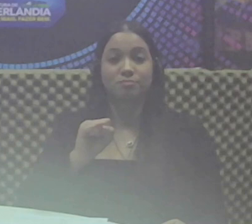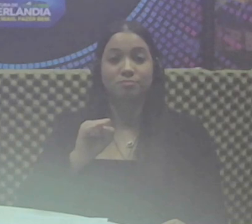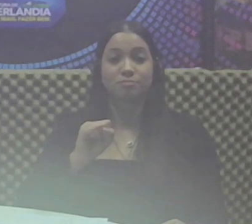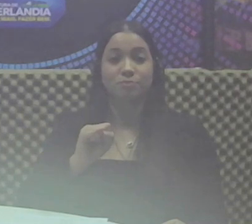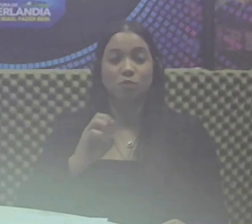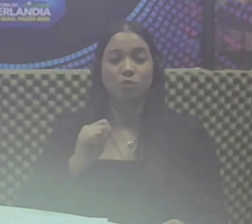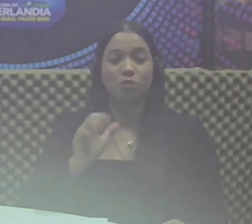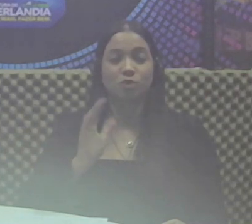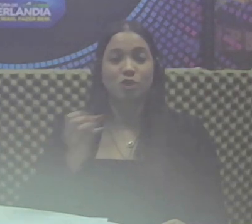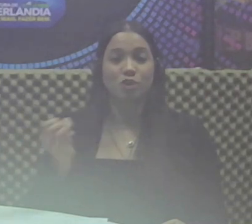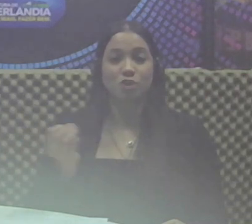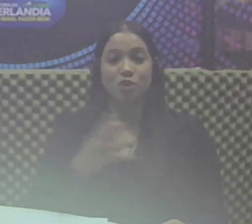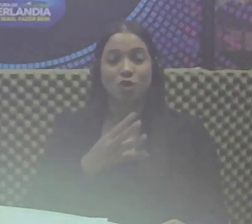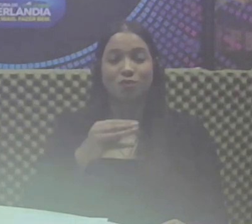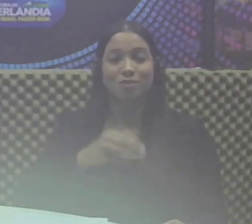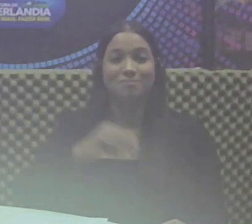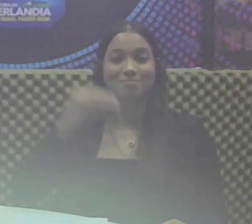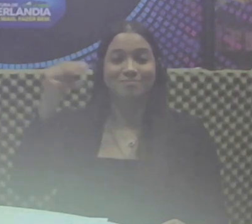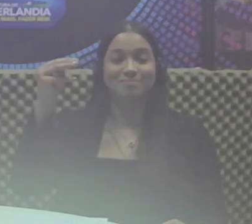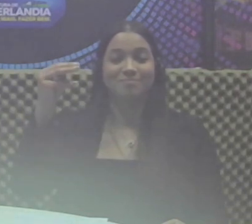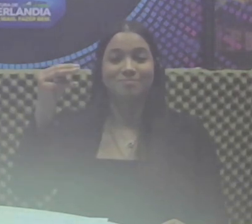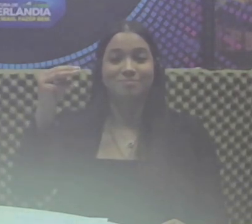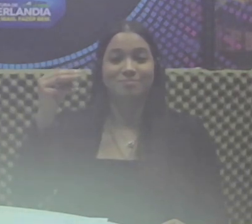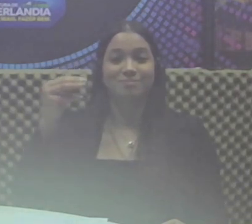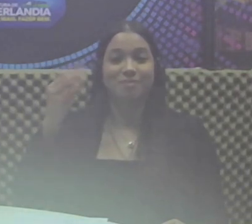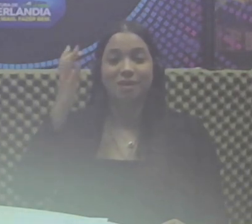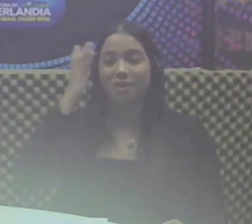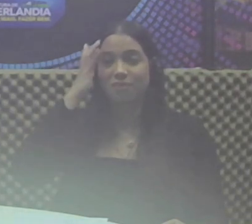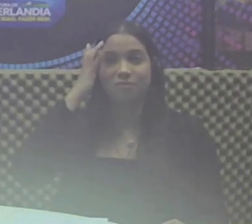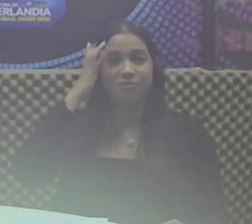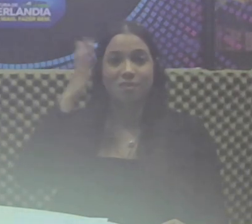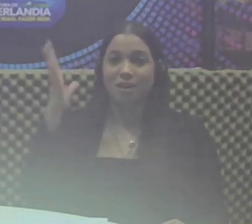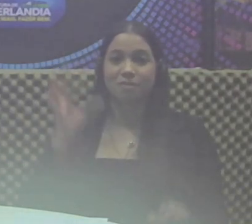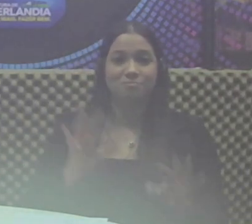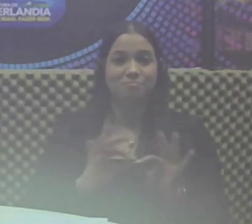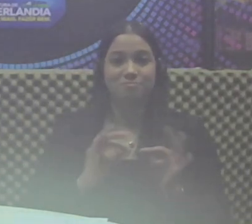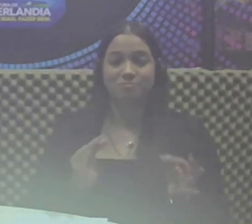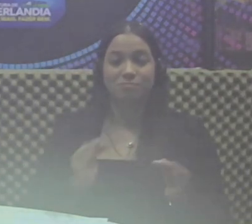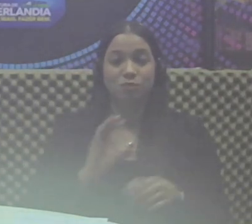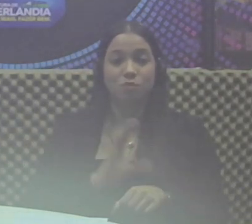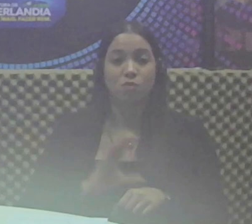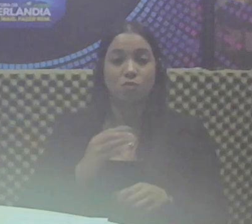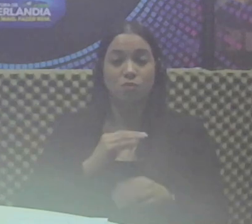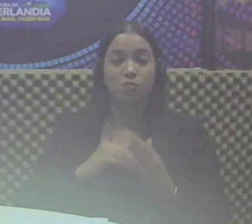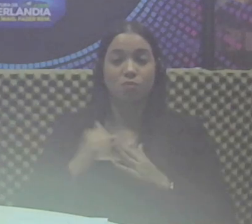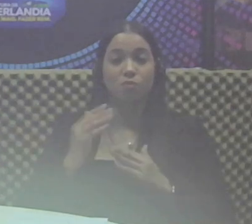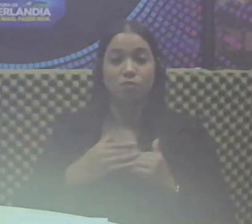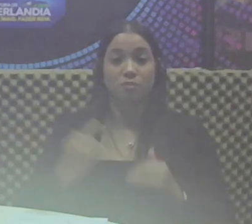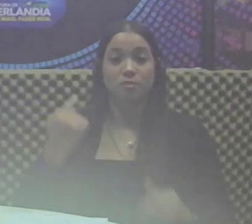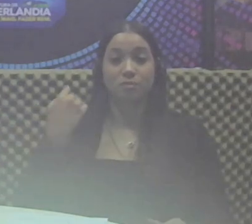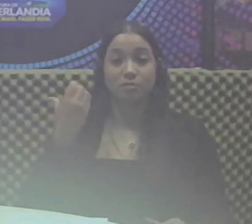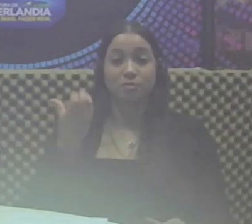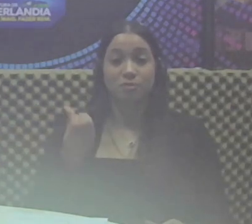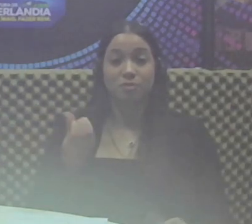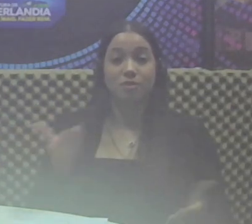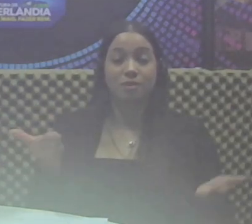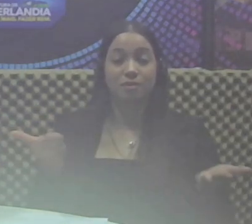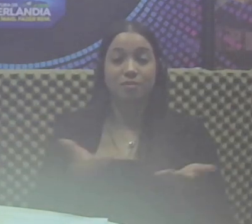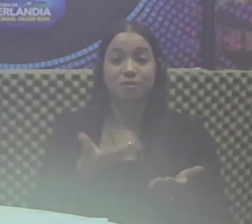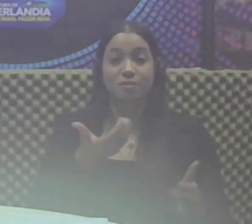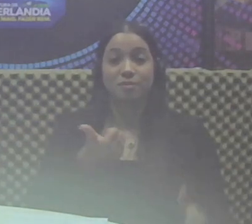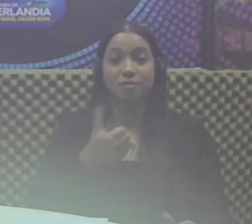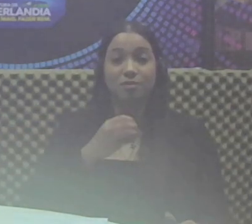já já tem uma unidade novinha no Morumbi essa receita não tem erro só de cursos profissionalizantes saltamos de se para